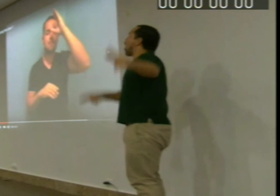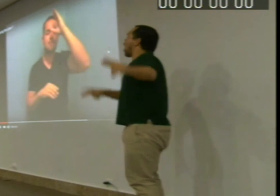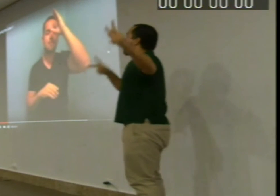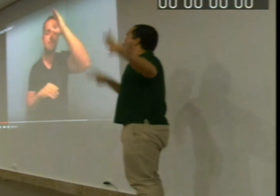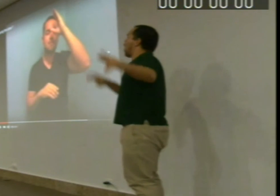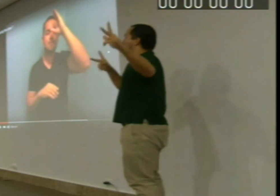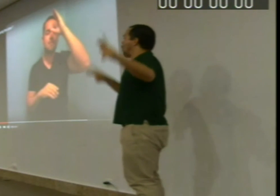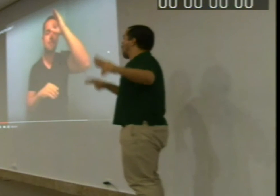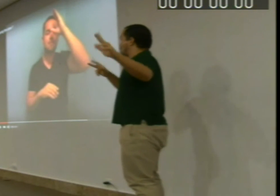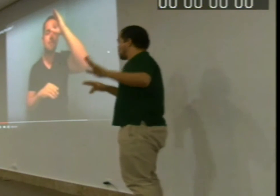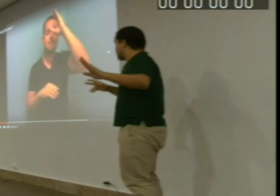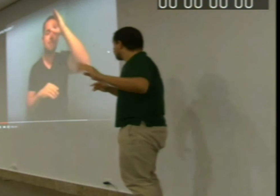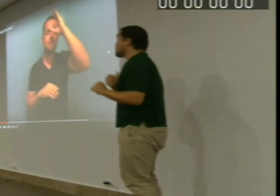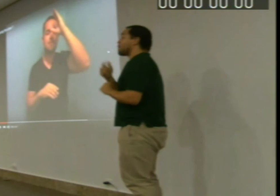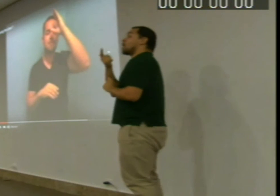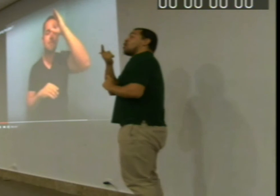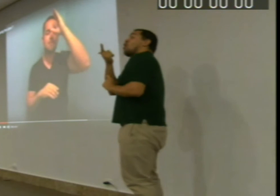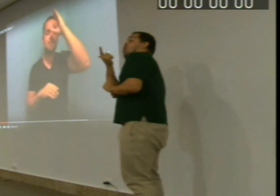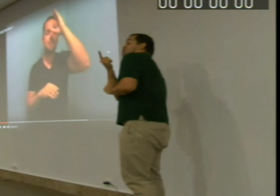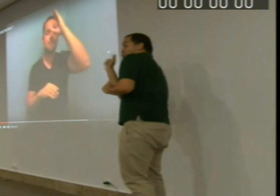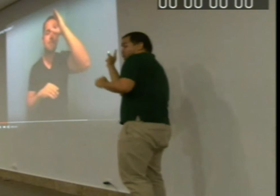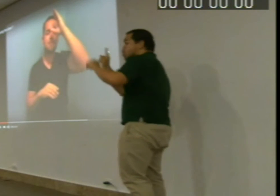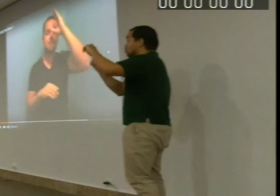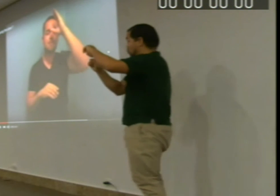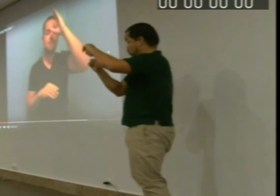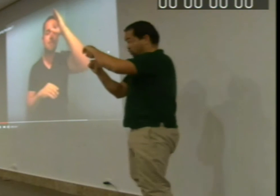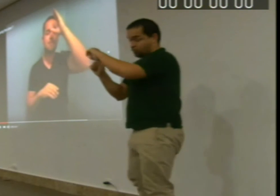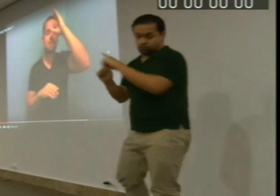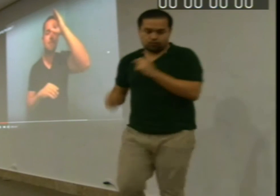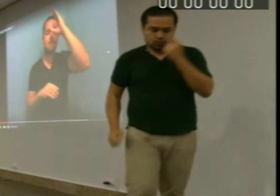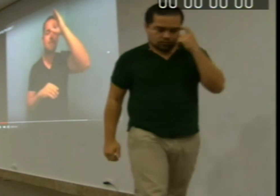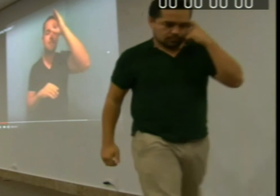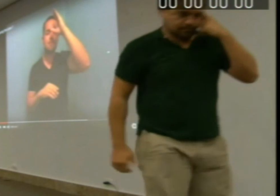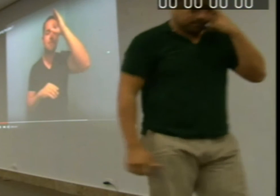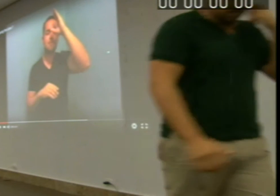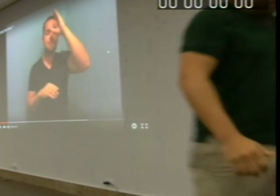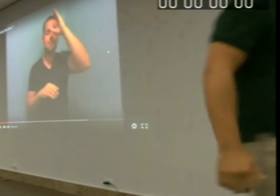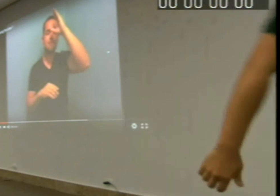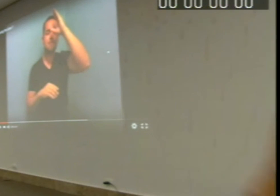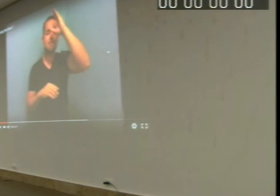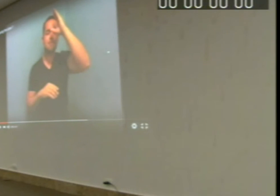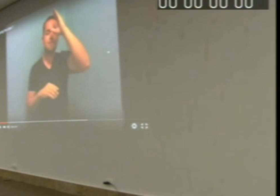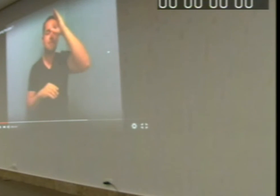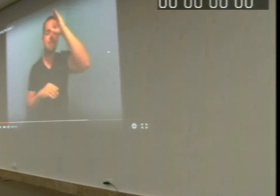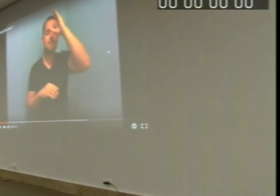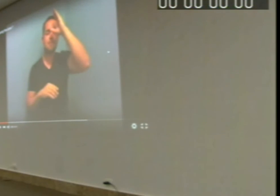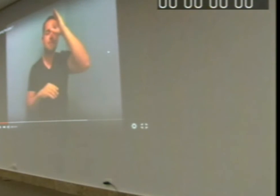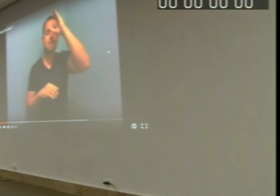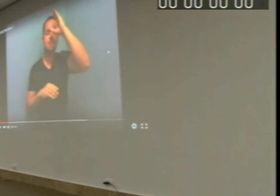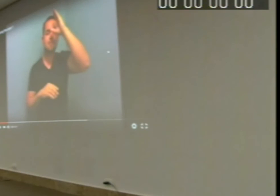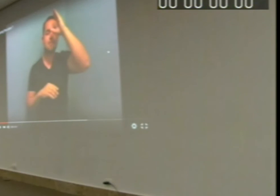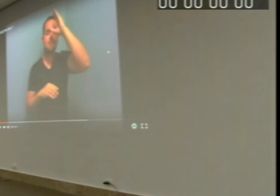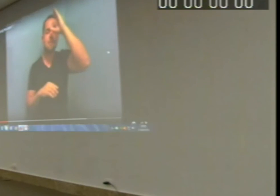precisa fazer igual is é uma cópia perfeita outro tipo de atividade era